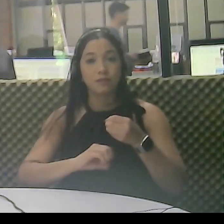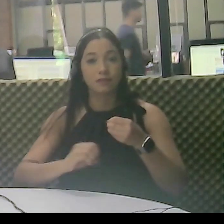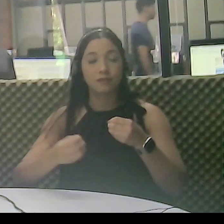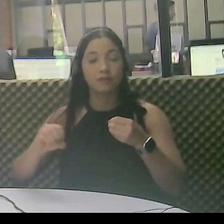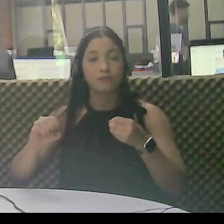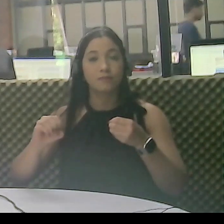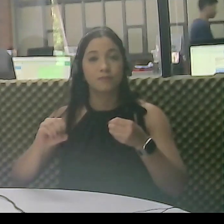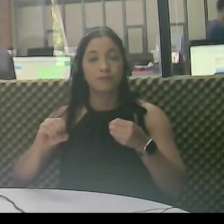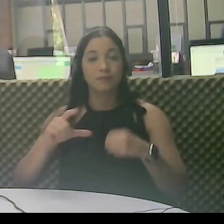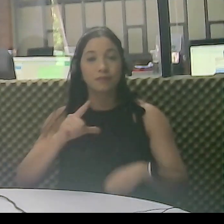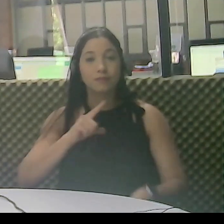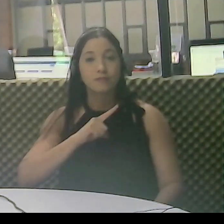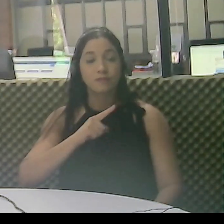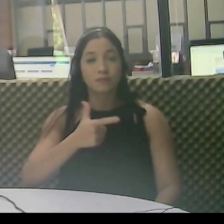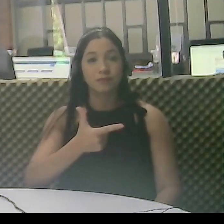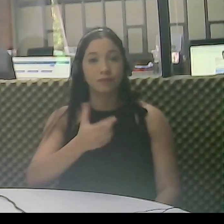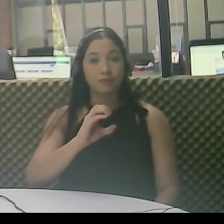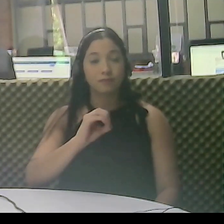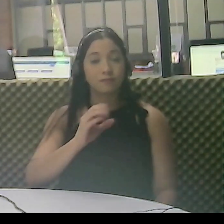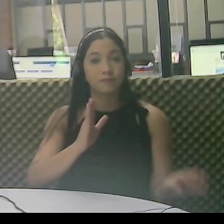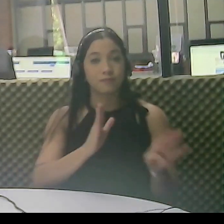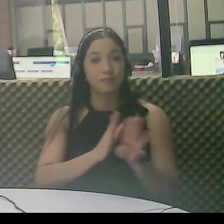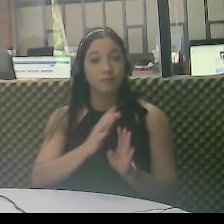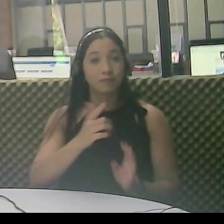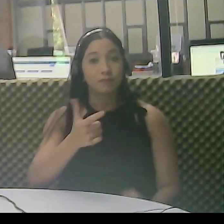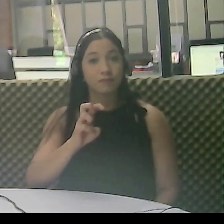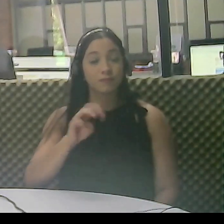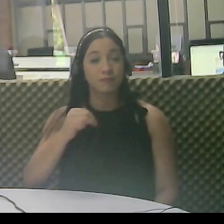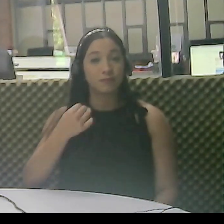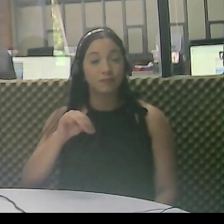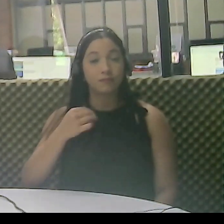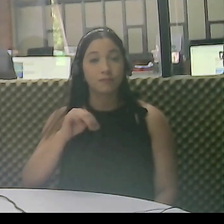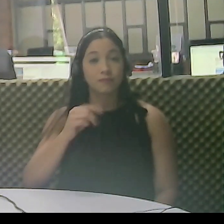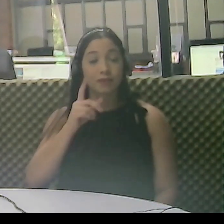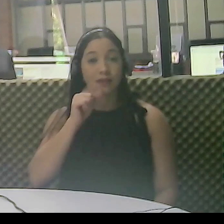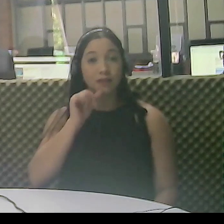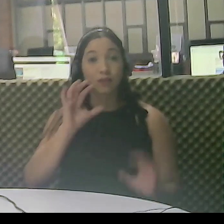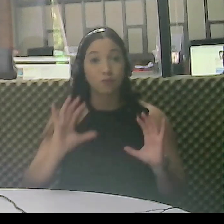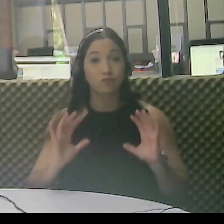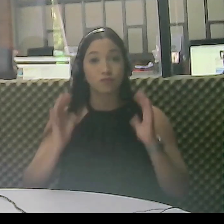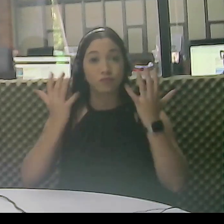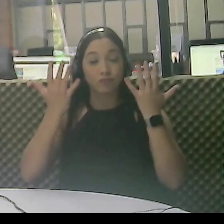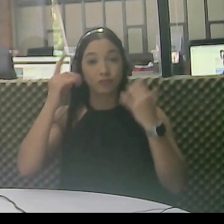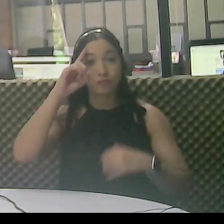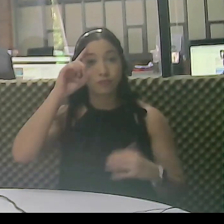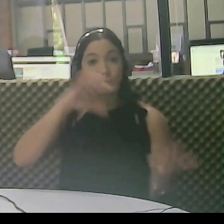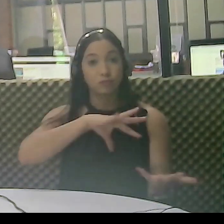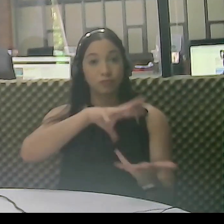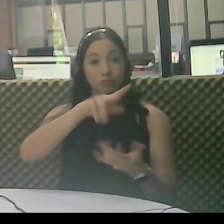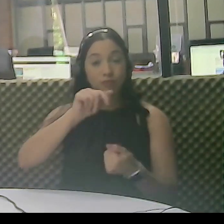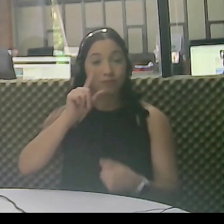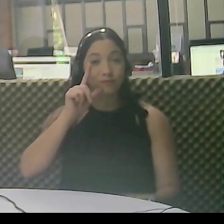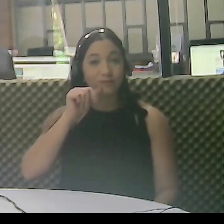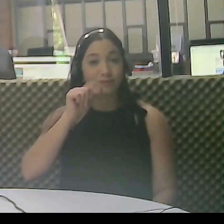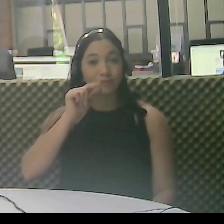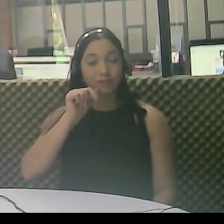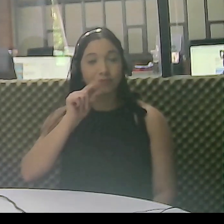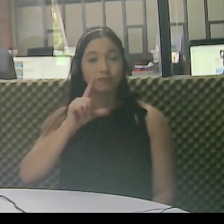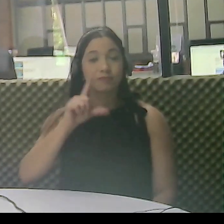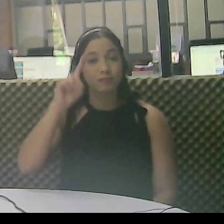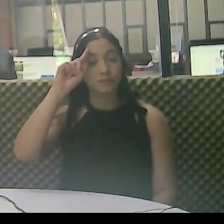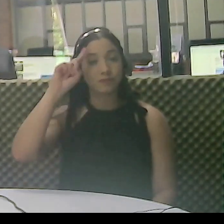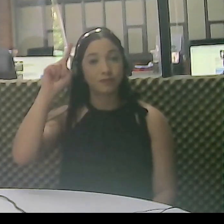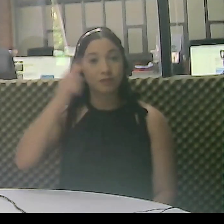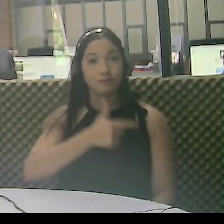DEMAI, realizará de 20 a 25 de março a Semana da Água em comemoração ao Dia Mundial da Água, celebrado no